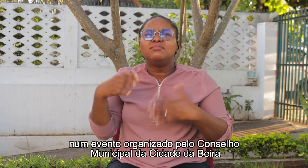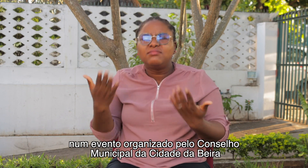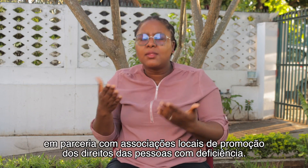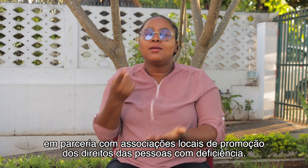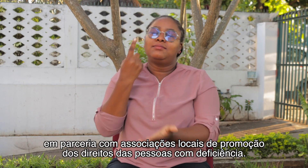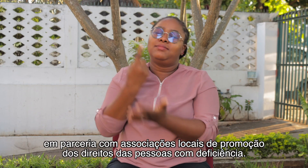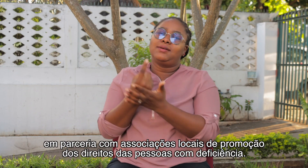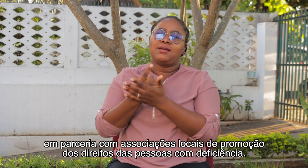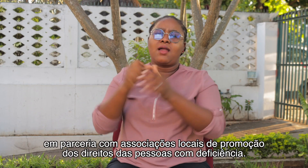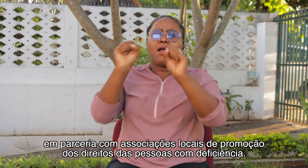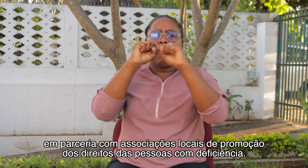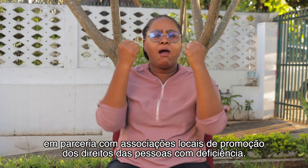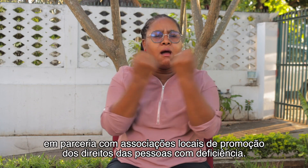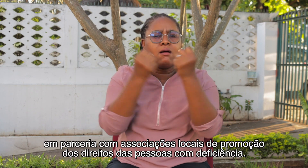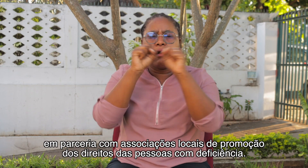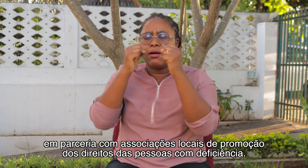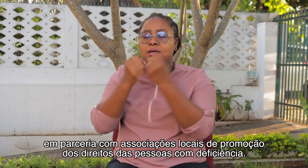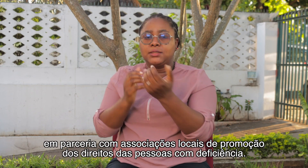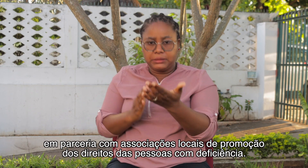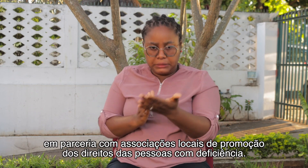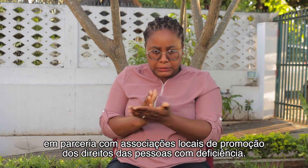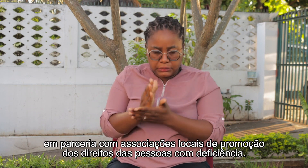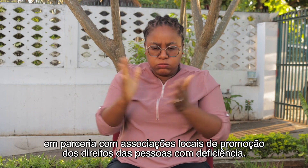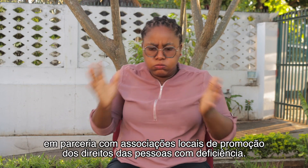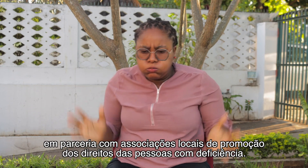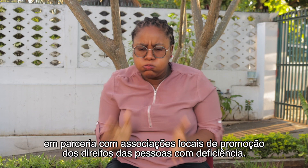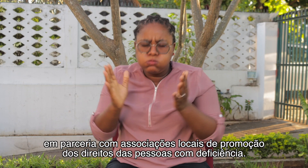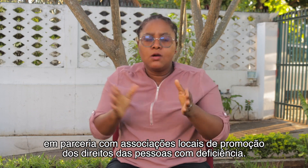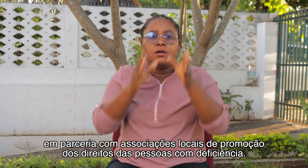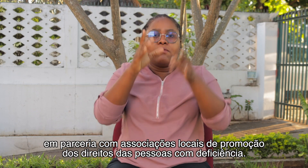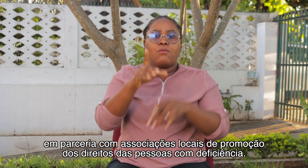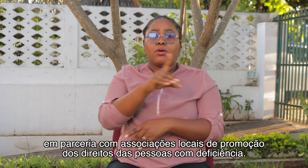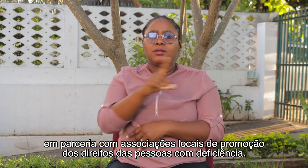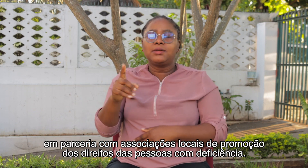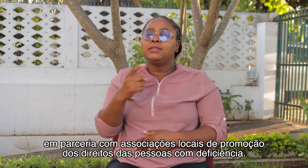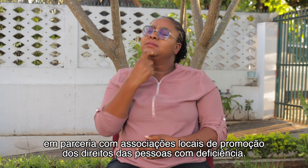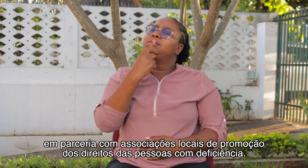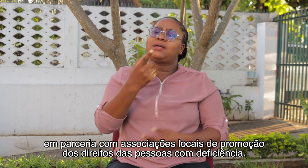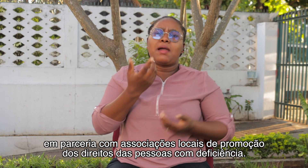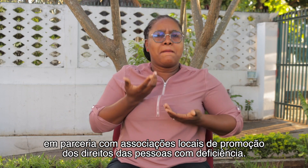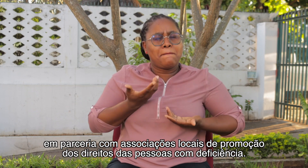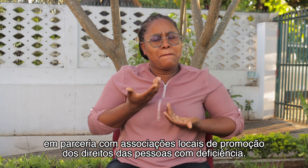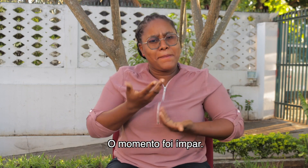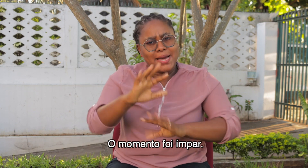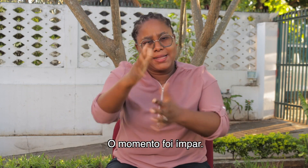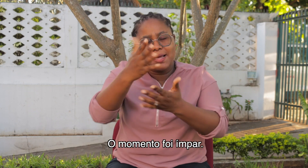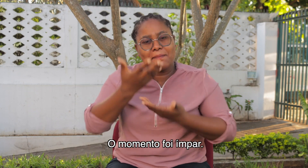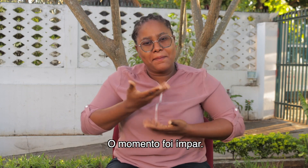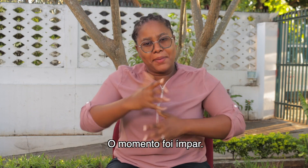Beira, em parceria com associações locais de promoção dos direitos das pessoas com deficiência. O momento foi